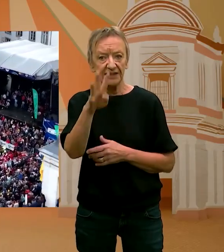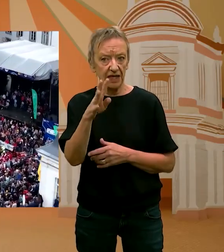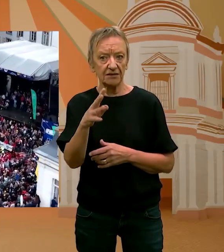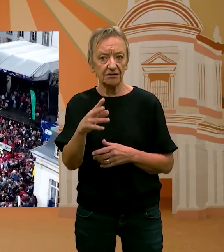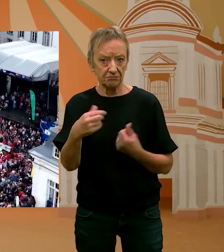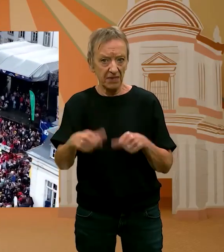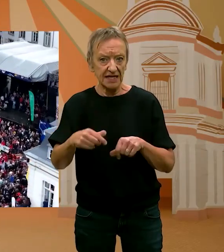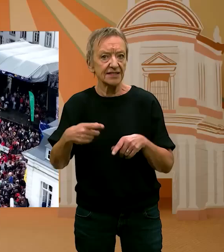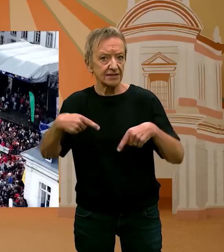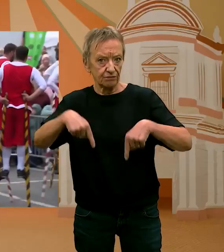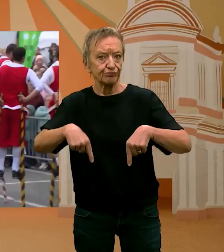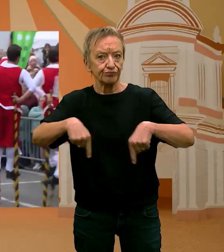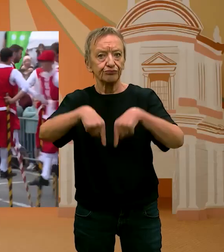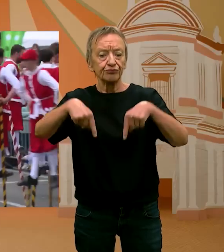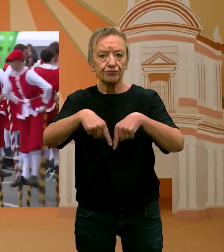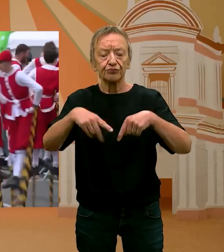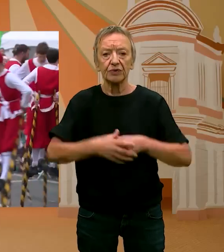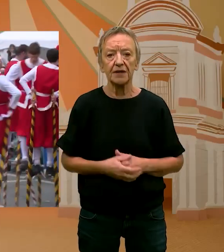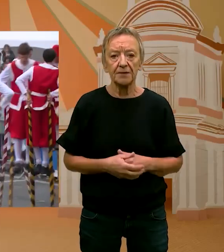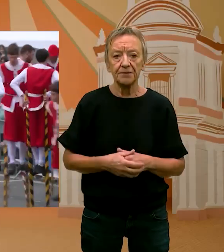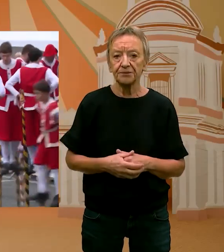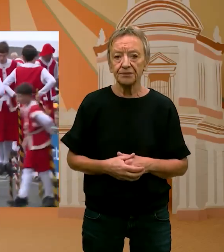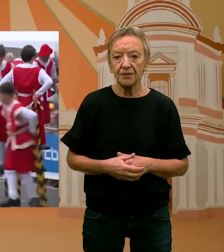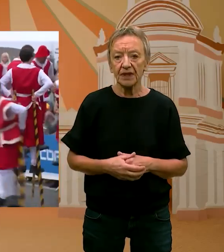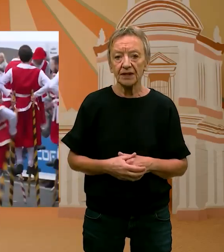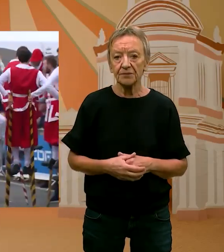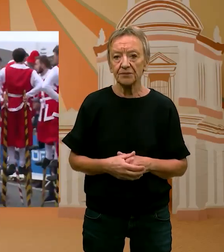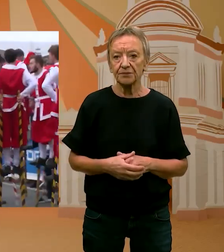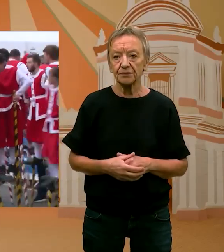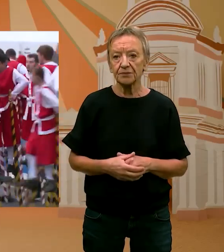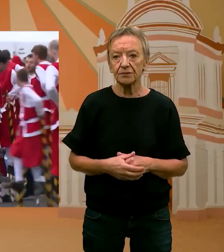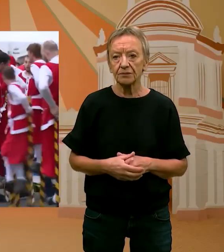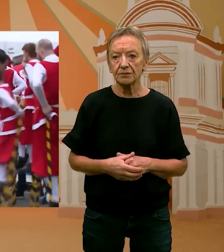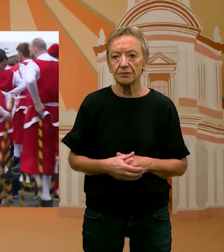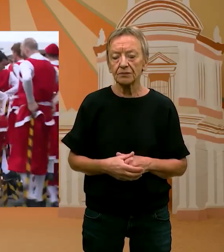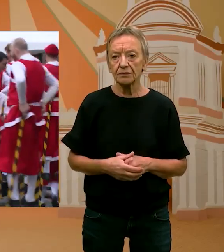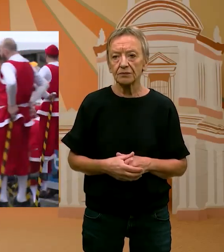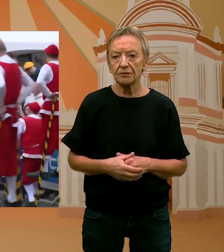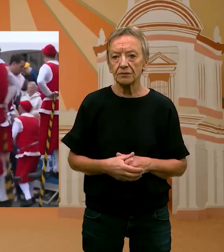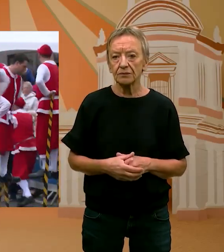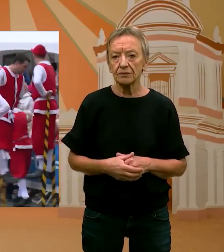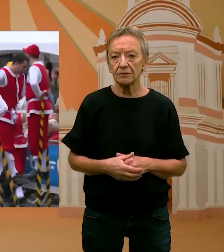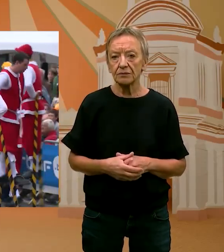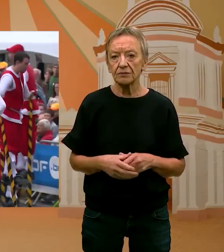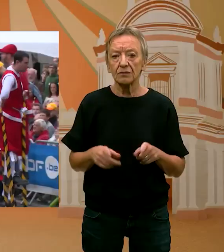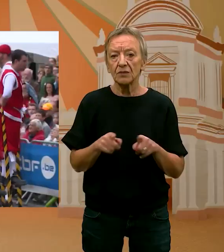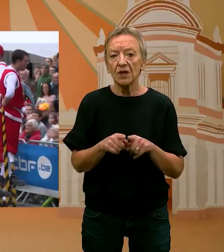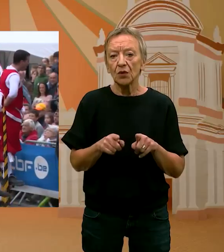Là aussi, 2 pointures. Ils sont toujours là. Tout à fait. Et Liam, le fils de Christophe, est toujours là aussi. Oui.